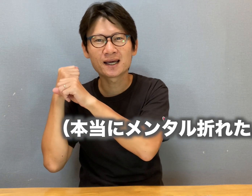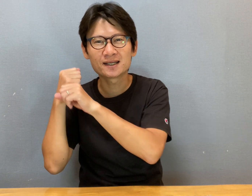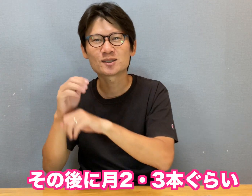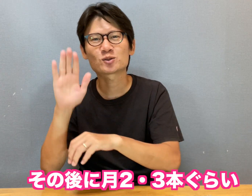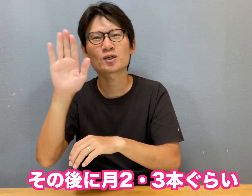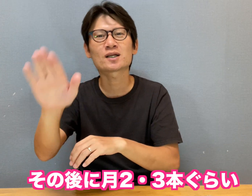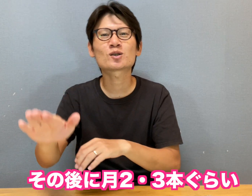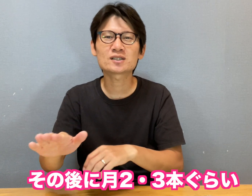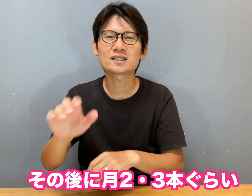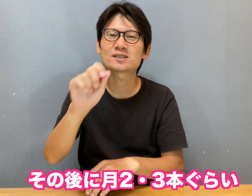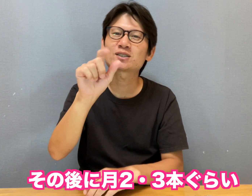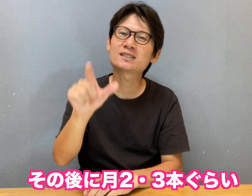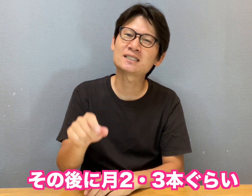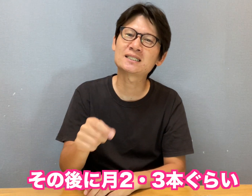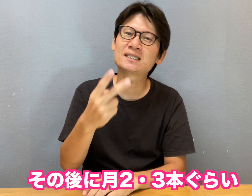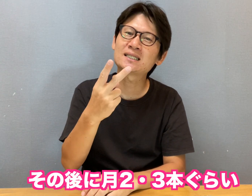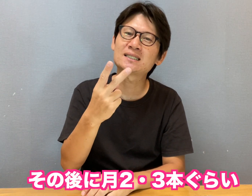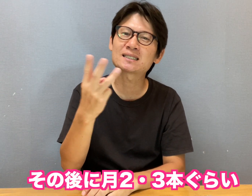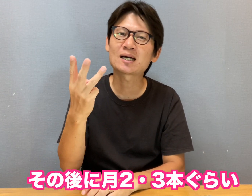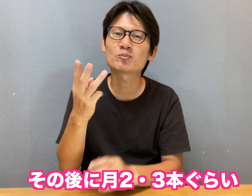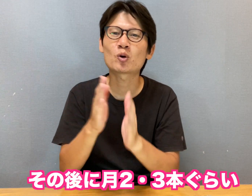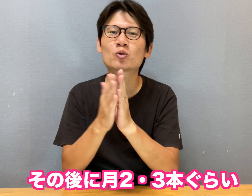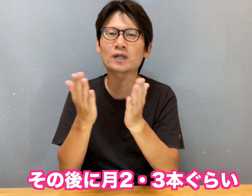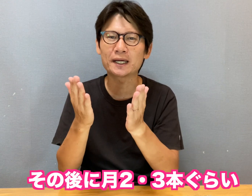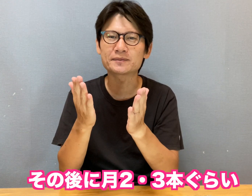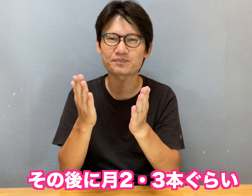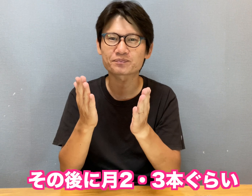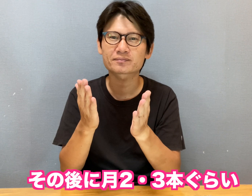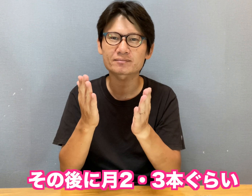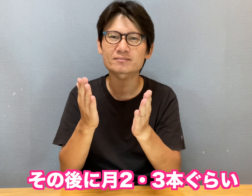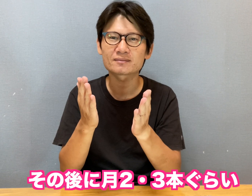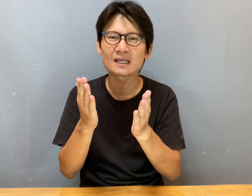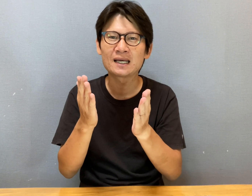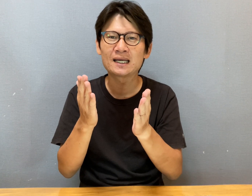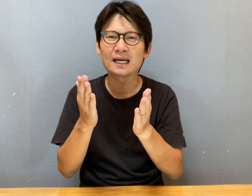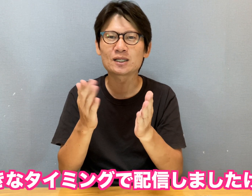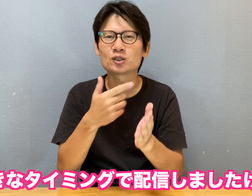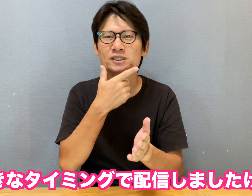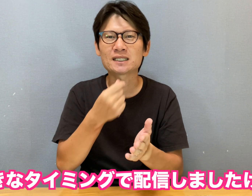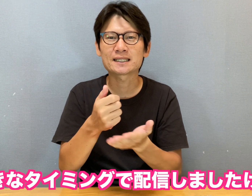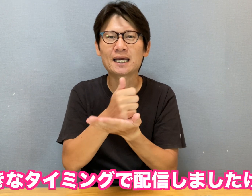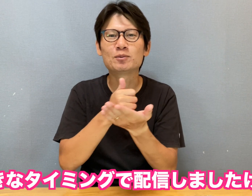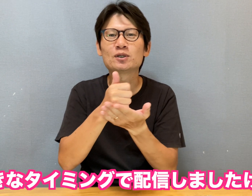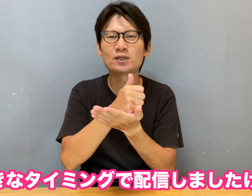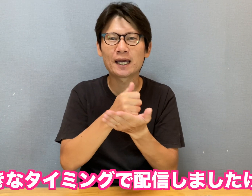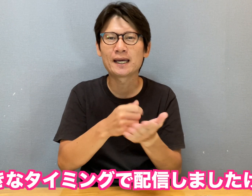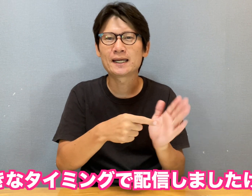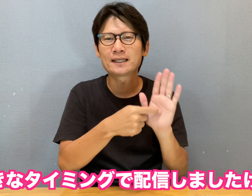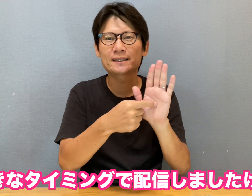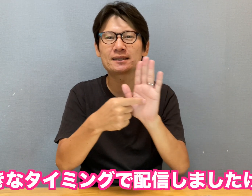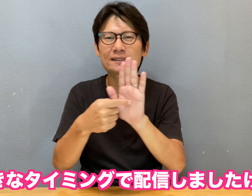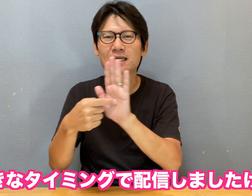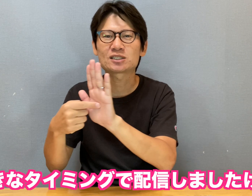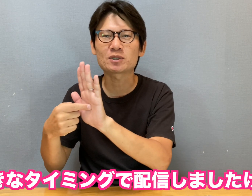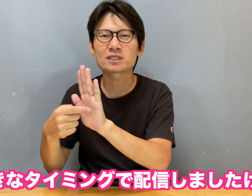、その後に月に2、3本ぐらい好きなタイミングで出しましたけ